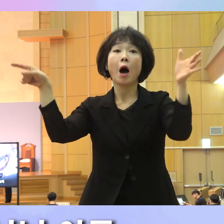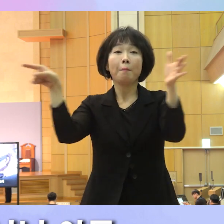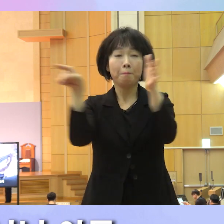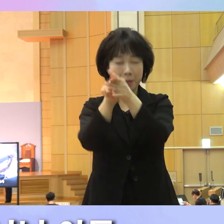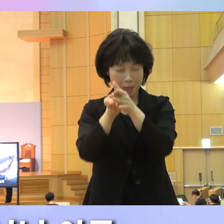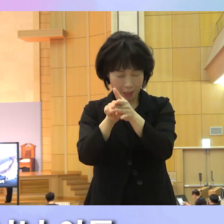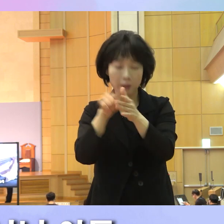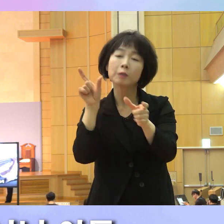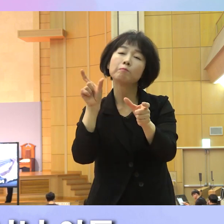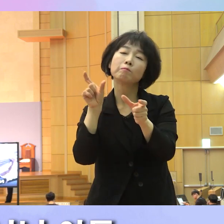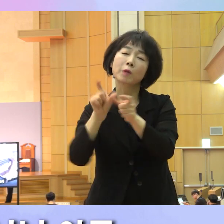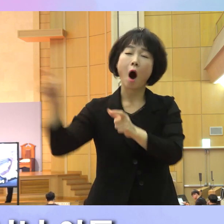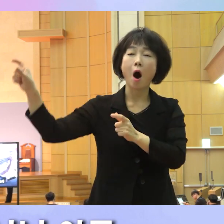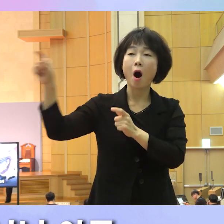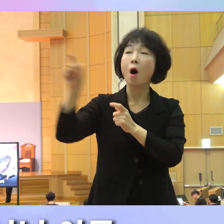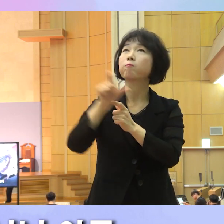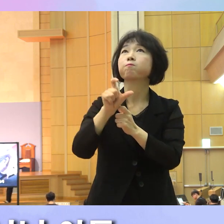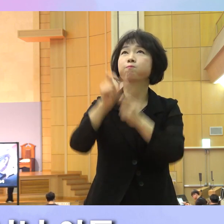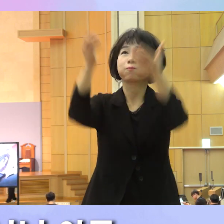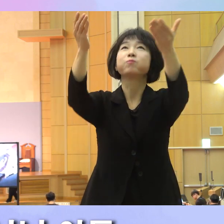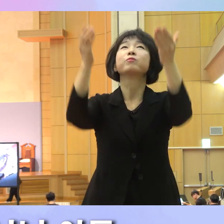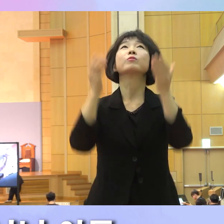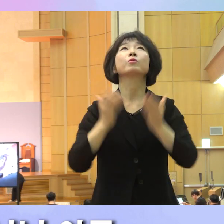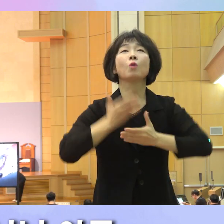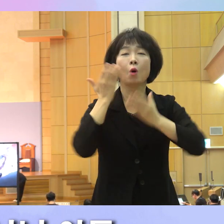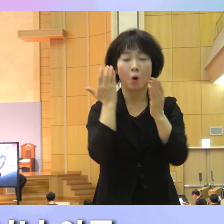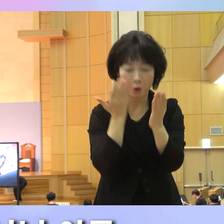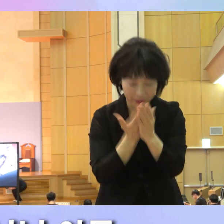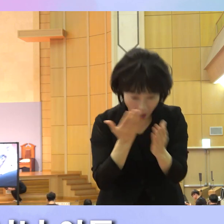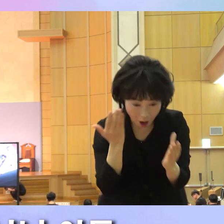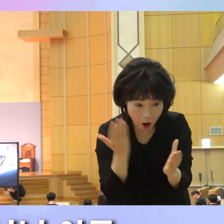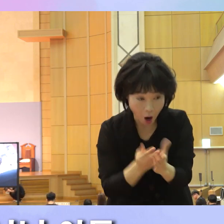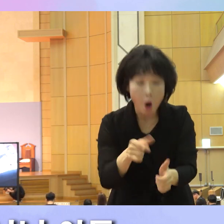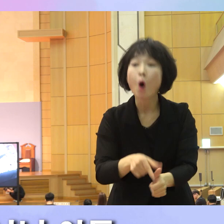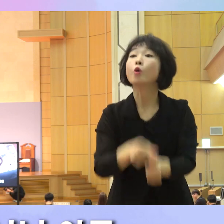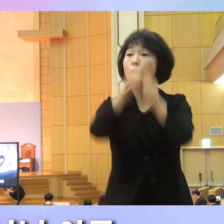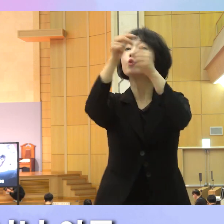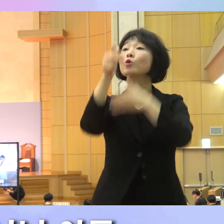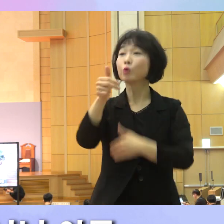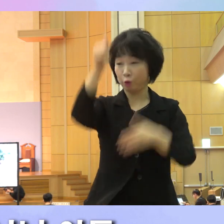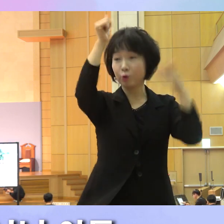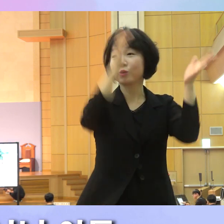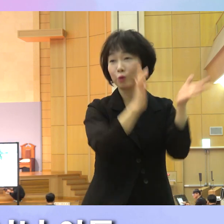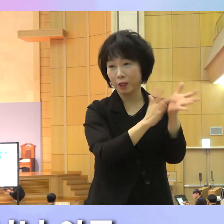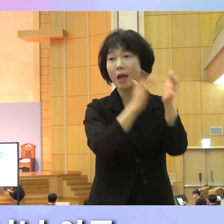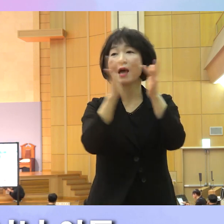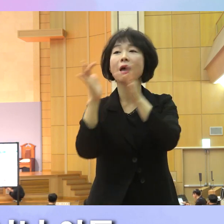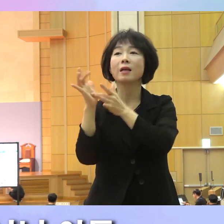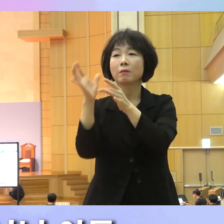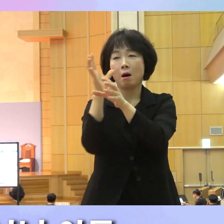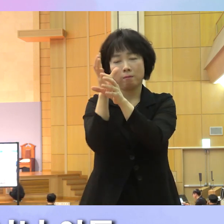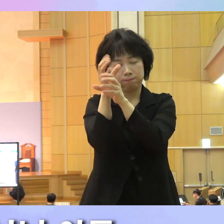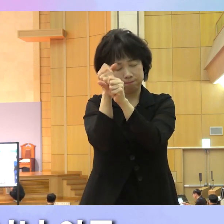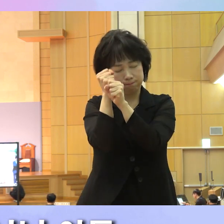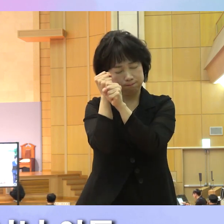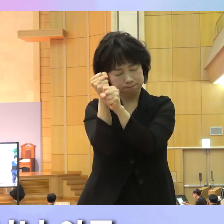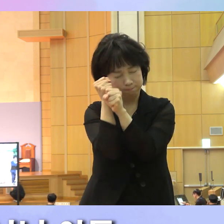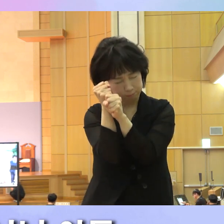예수 믿음 더욱 주소서. 구주